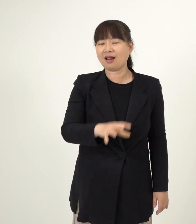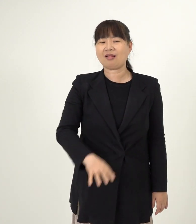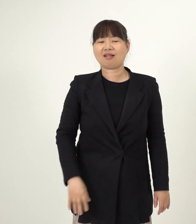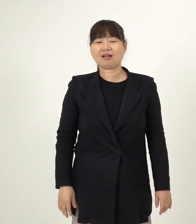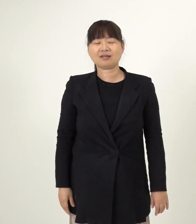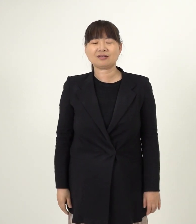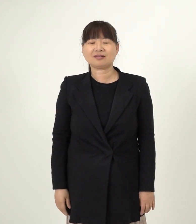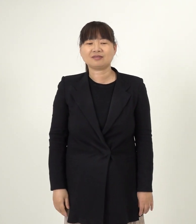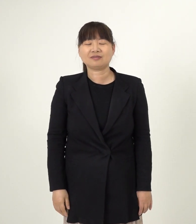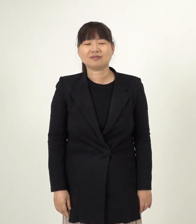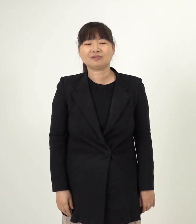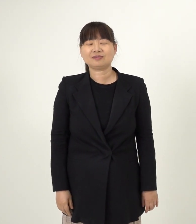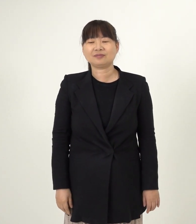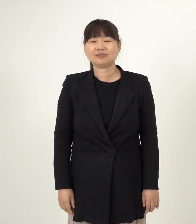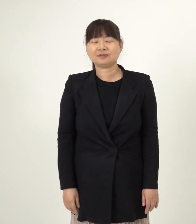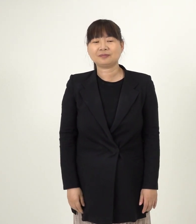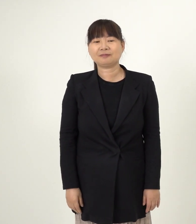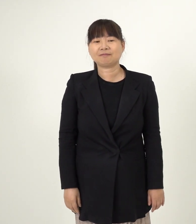했어요.